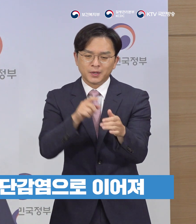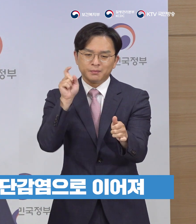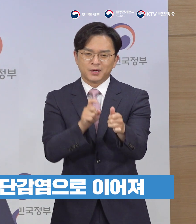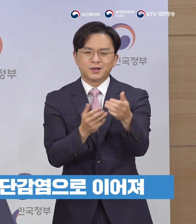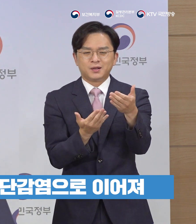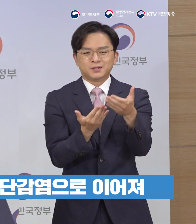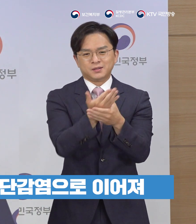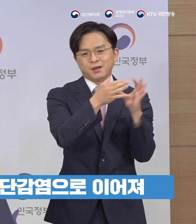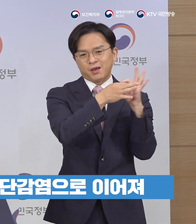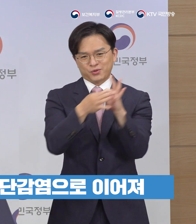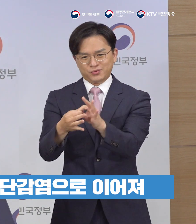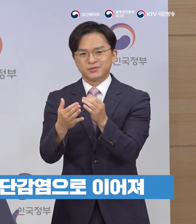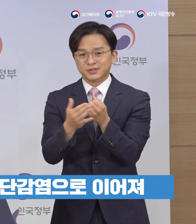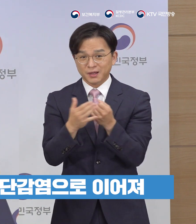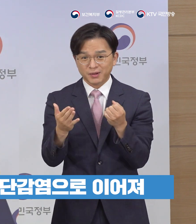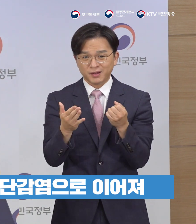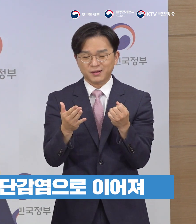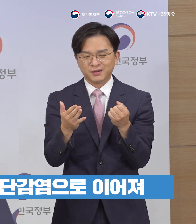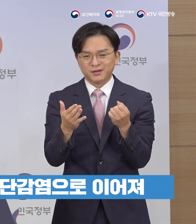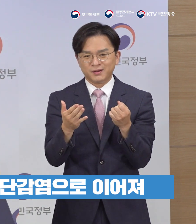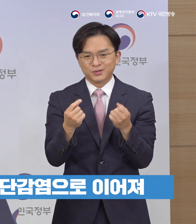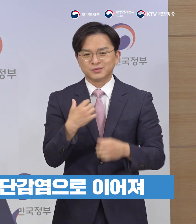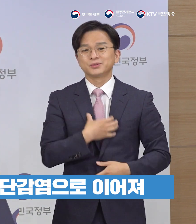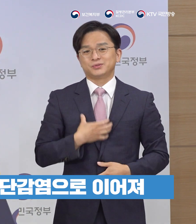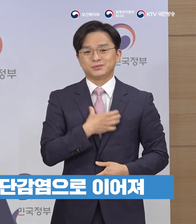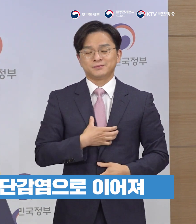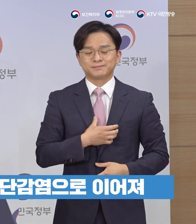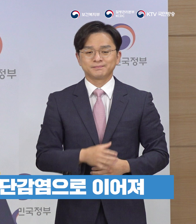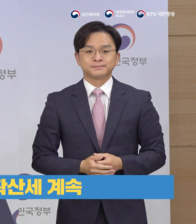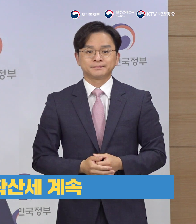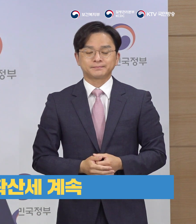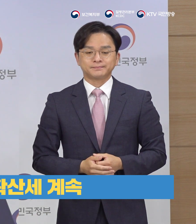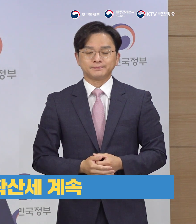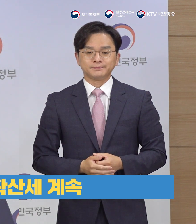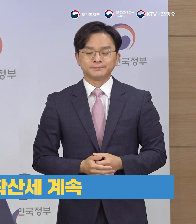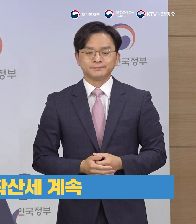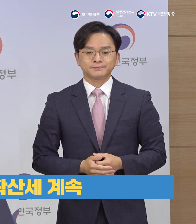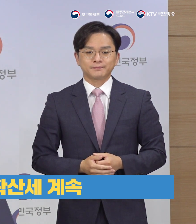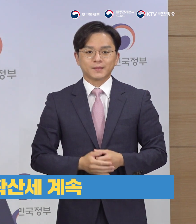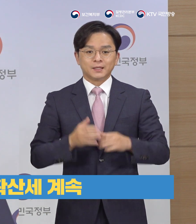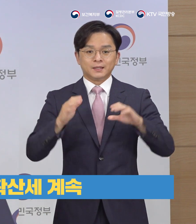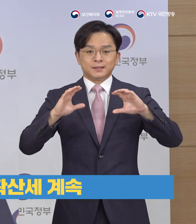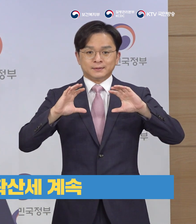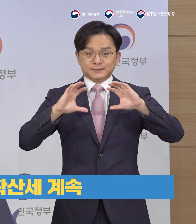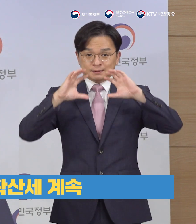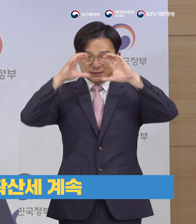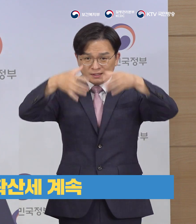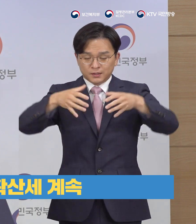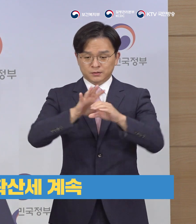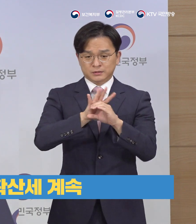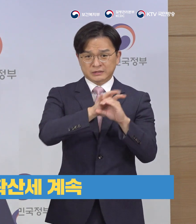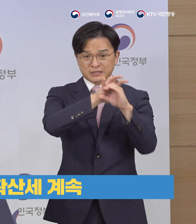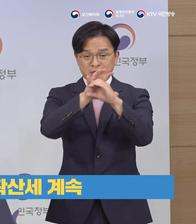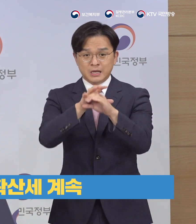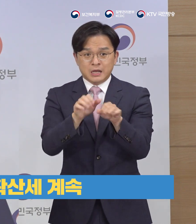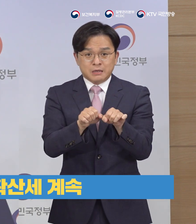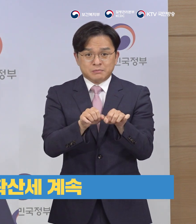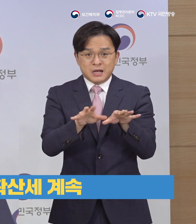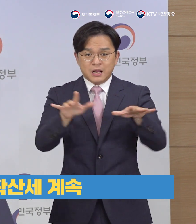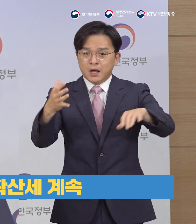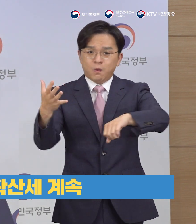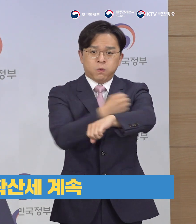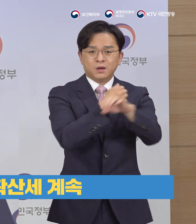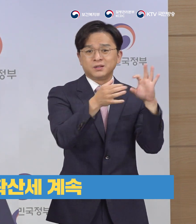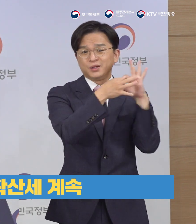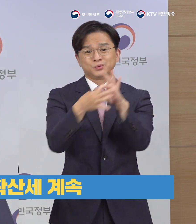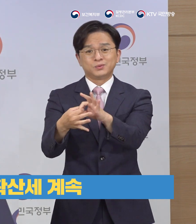감염으로 이어지고 있어 긴장을 늦출 시기는 아닙니다. 국내 상황과 달리 세계적으로는 코로나19의